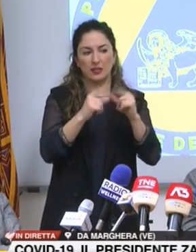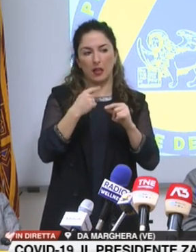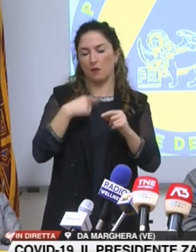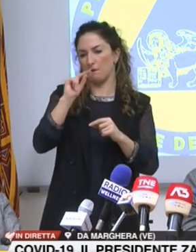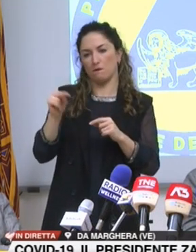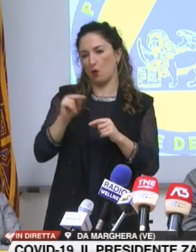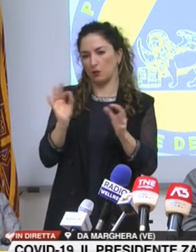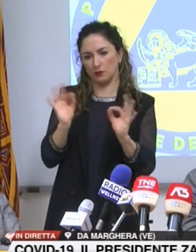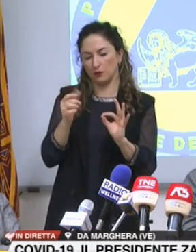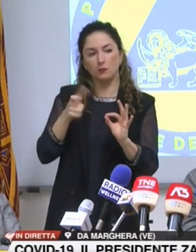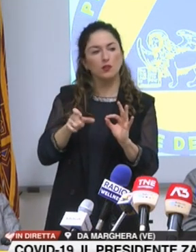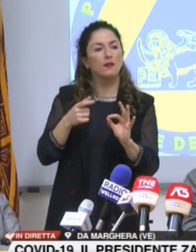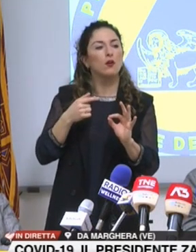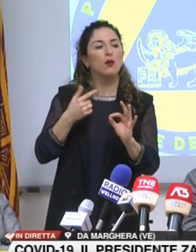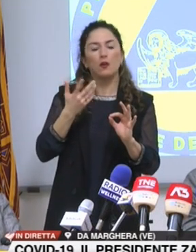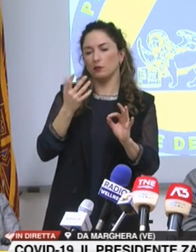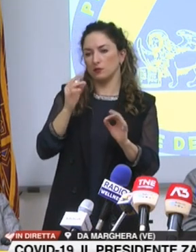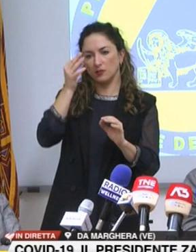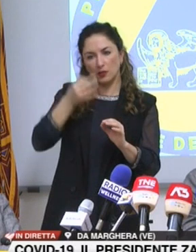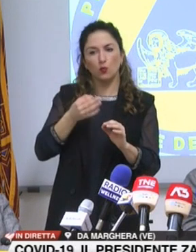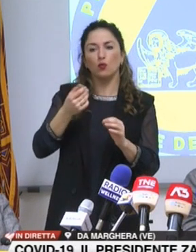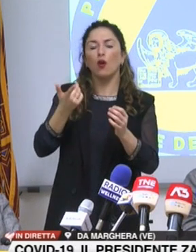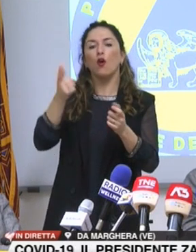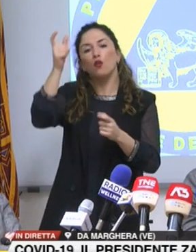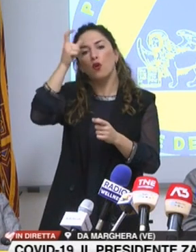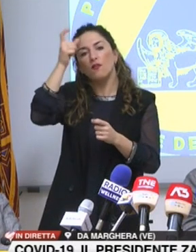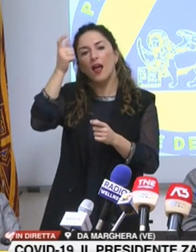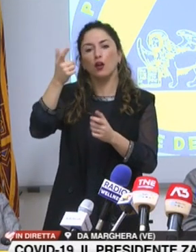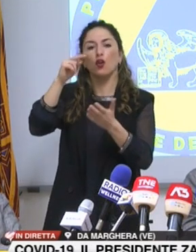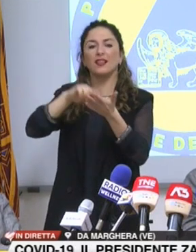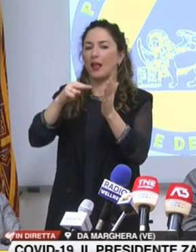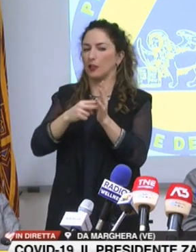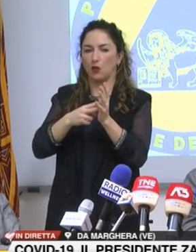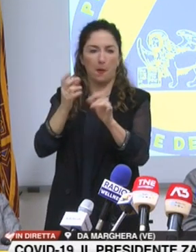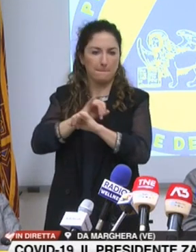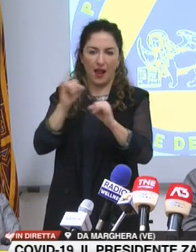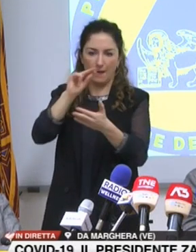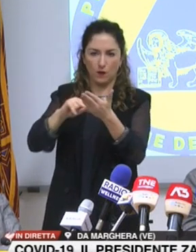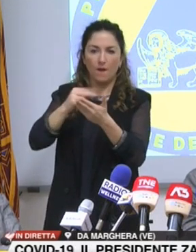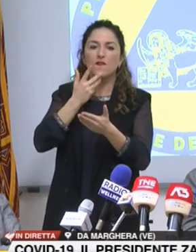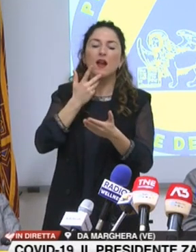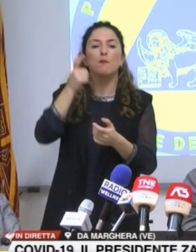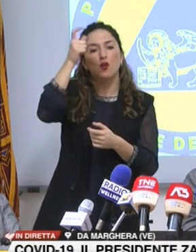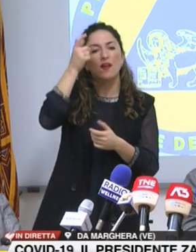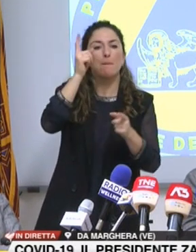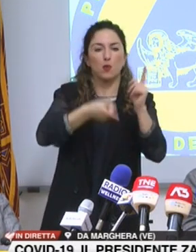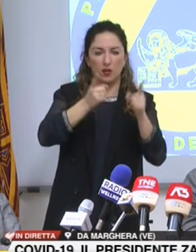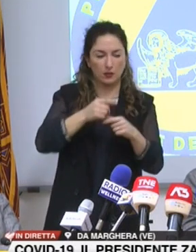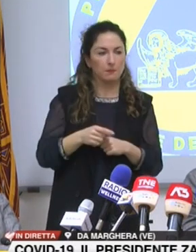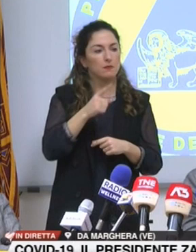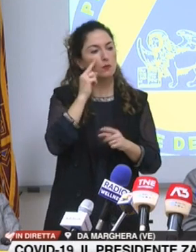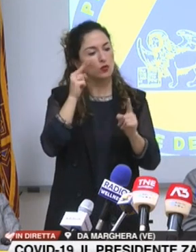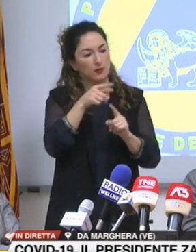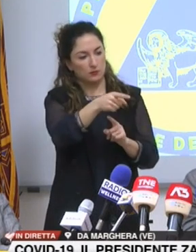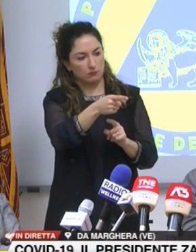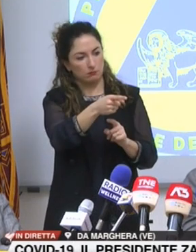non vogliamo un governo politico, non voteremo mai un tecnico. Dal suo punto di vista, l'essere una figura di